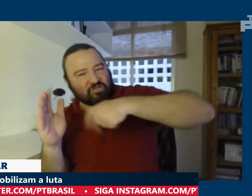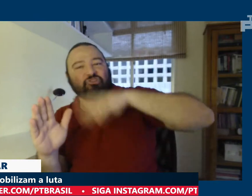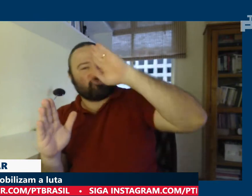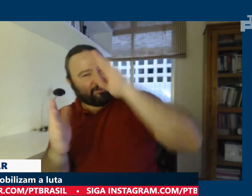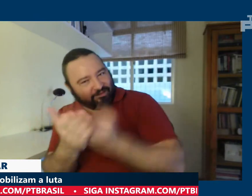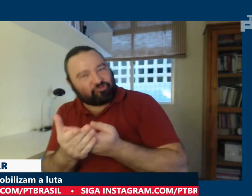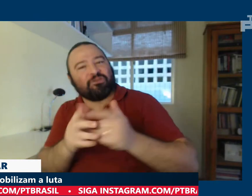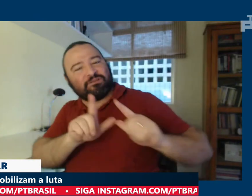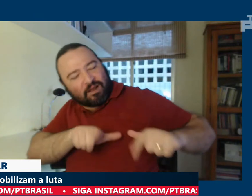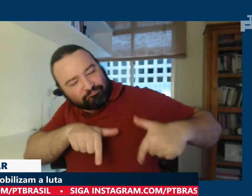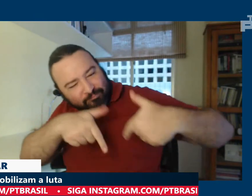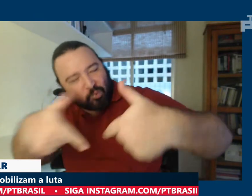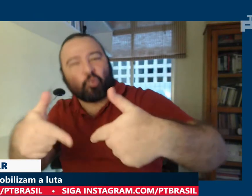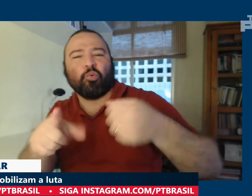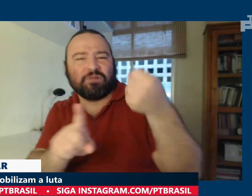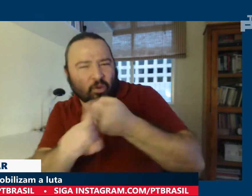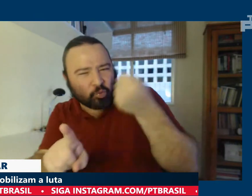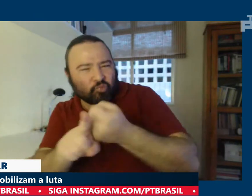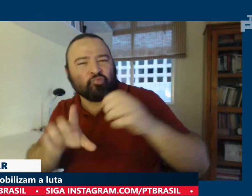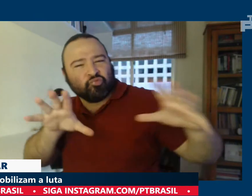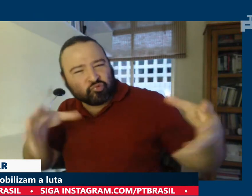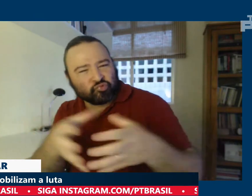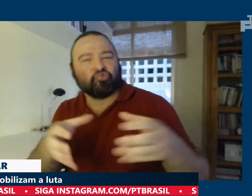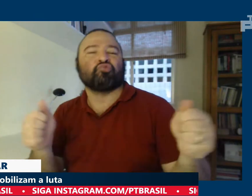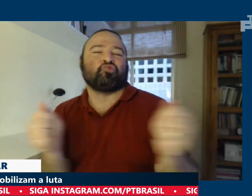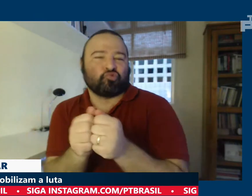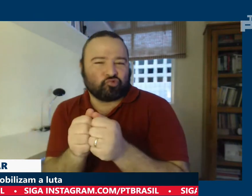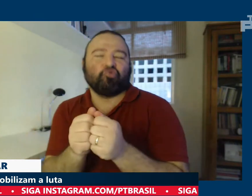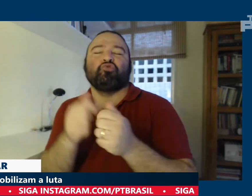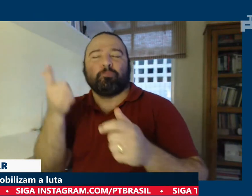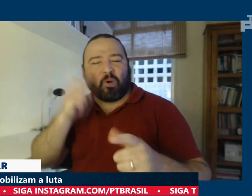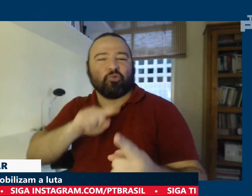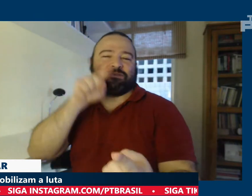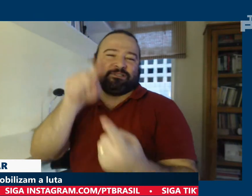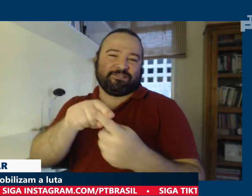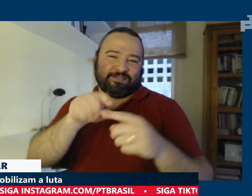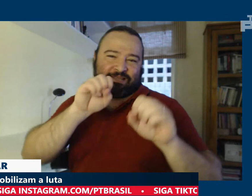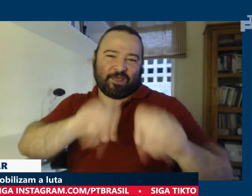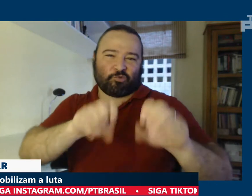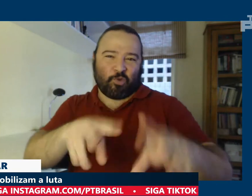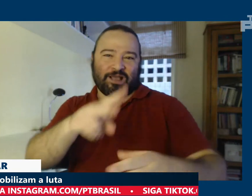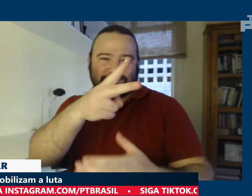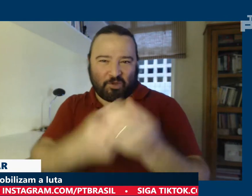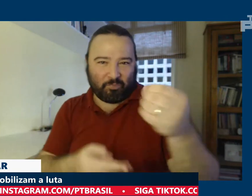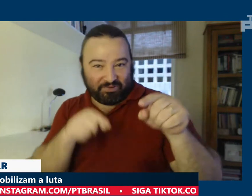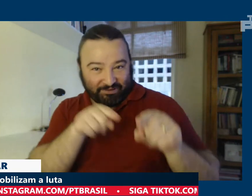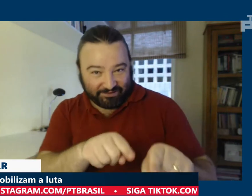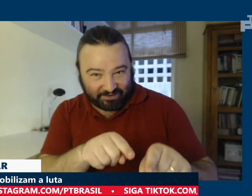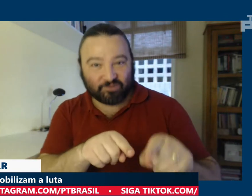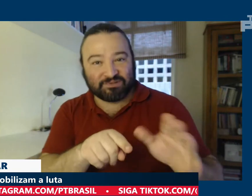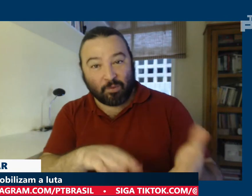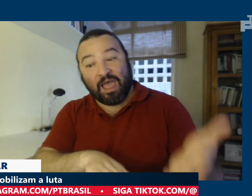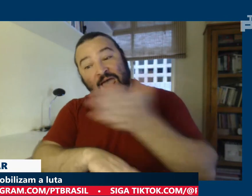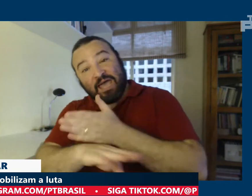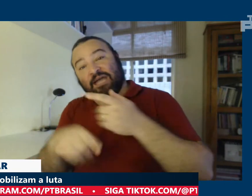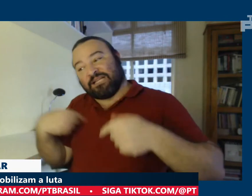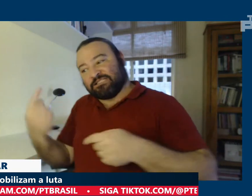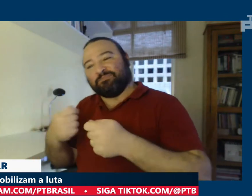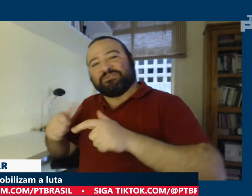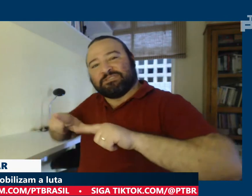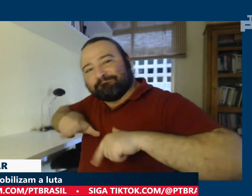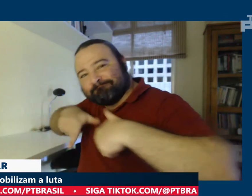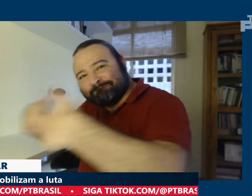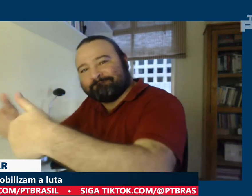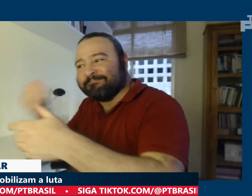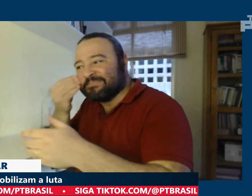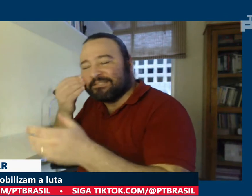que é muito demorada, mas nós acreditamos que é uma luta possível, né? Junto à comunidade,